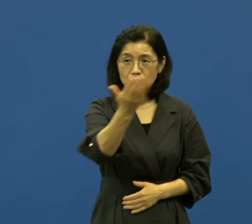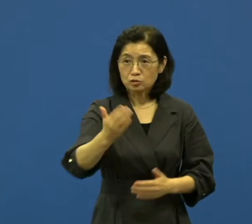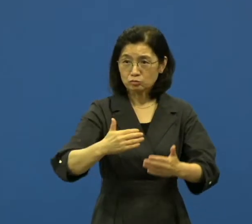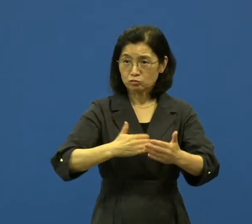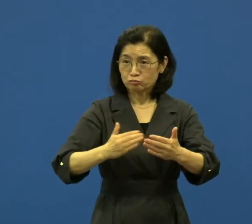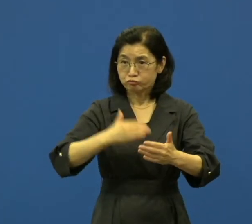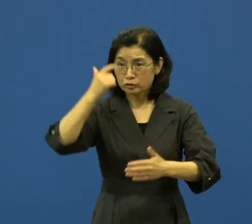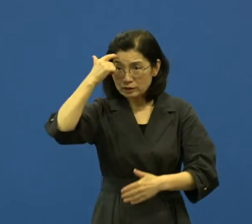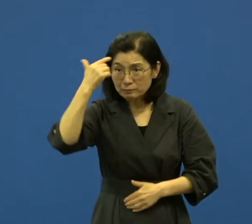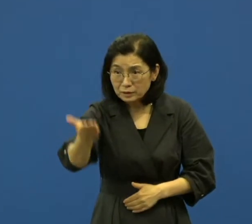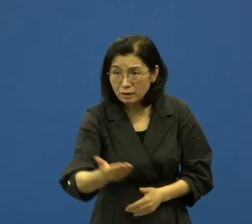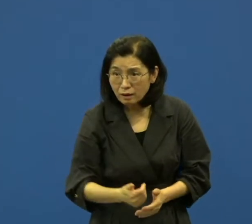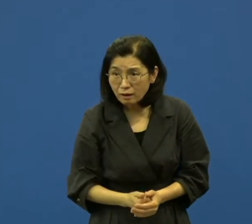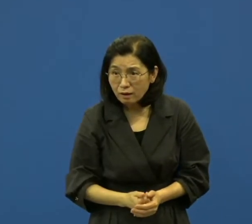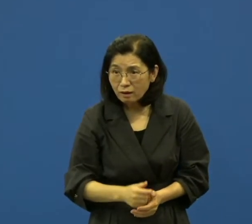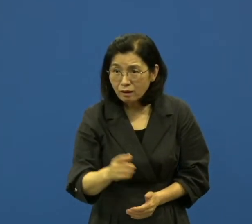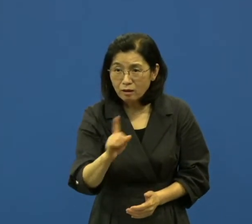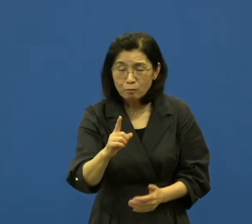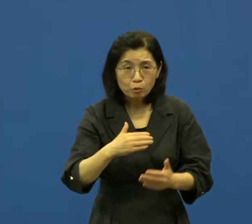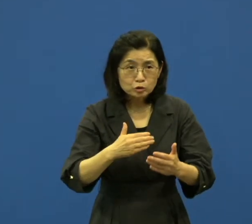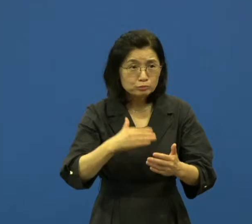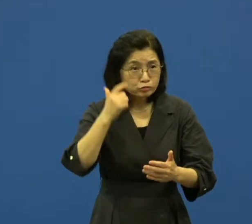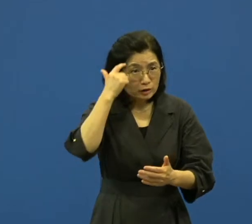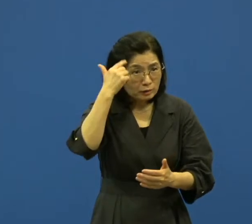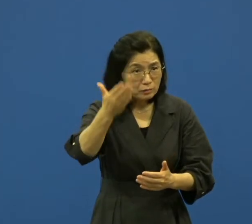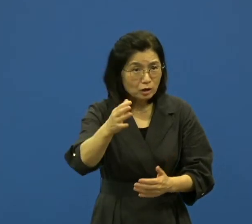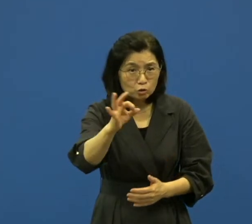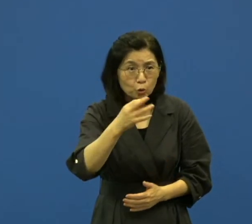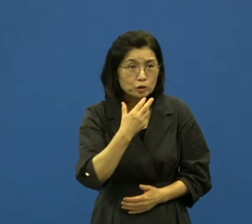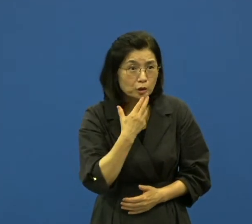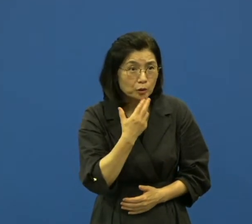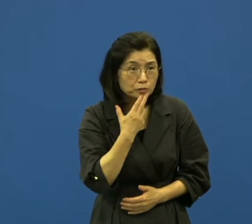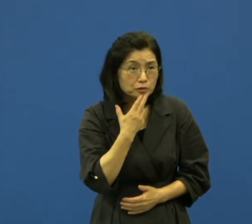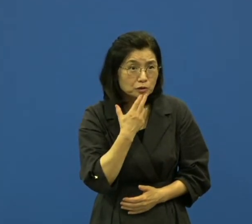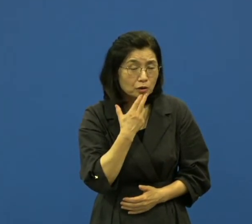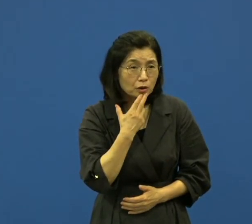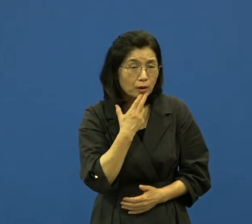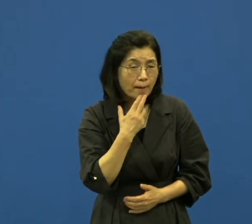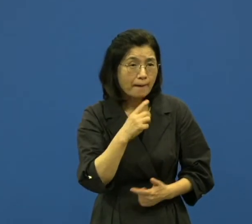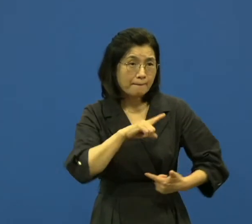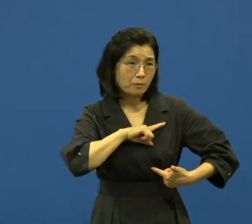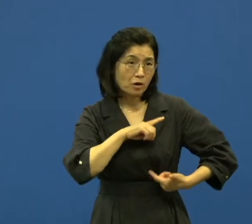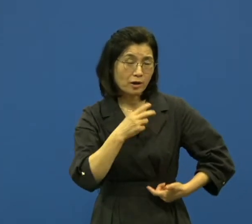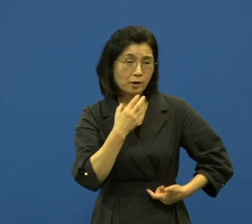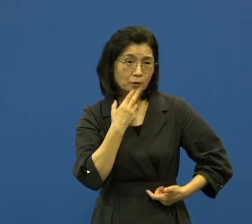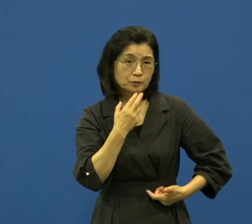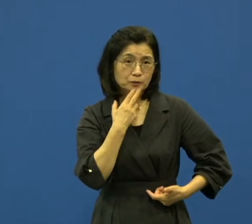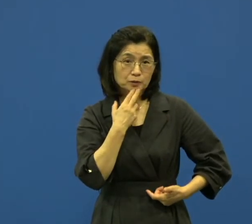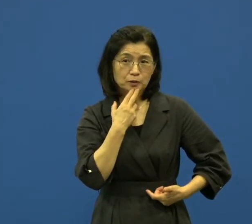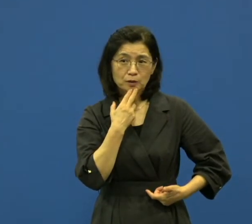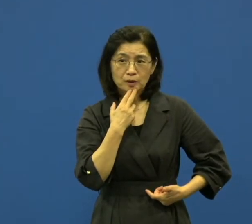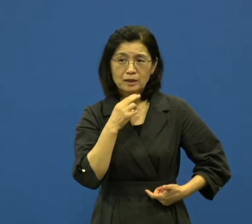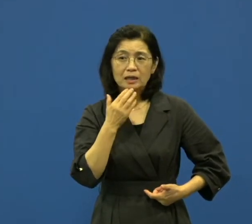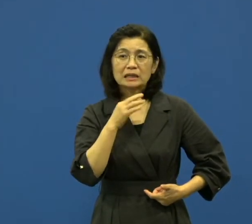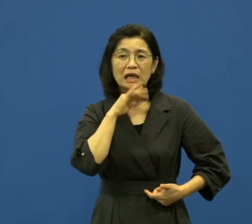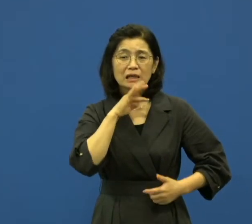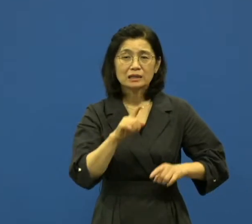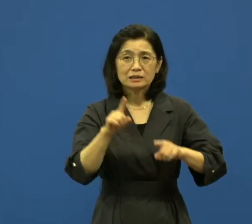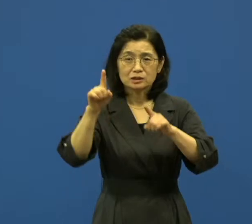무엇이 불안하십니까? 돈이 없어서 불안하십니까? 백이 없어서 불안하십니까? 나이가 들어가서 불안하십니까?